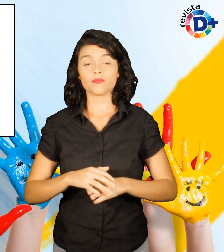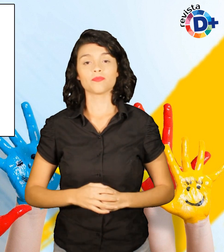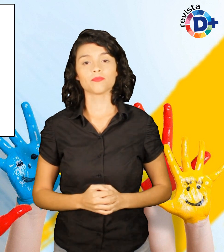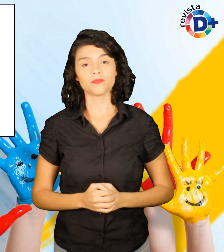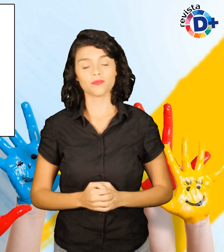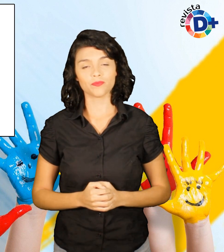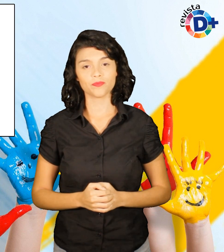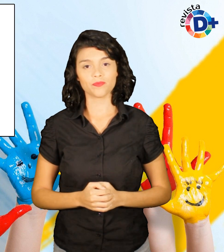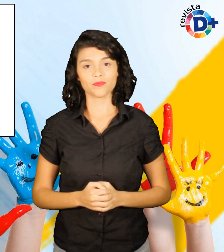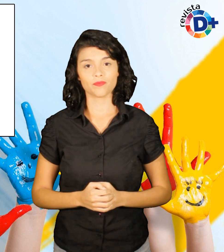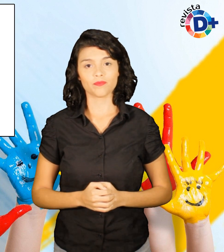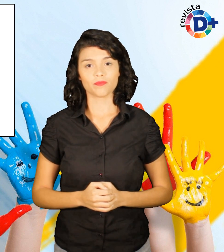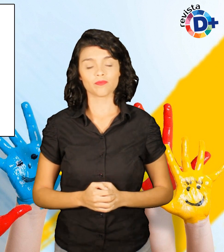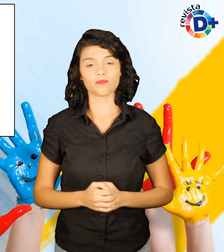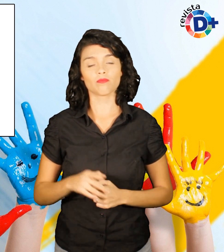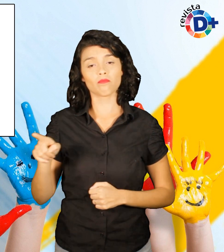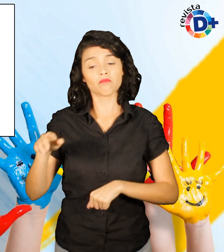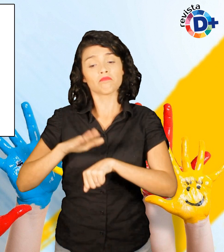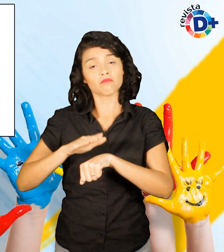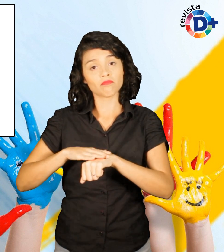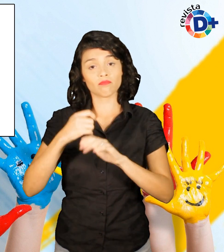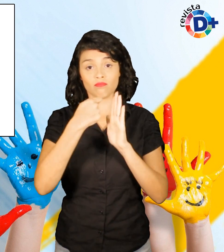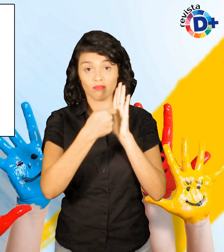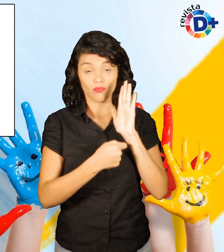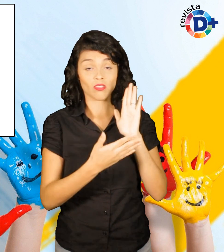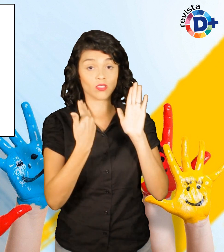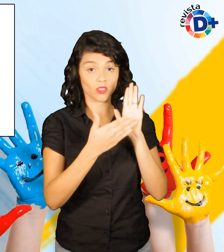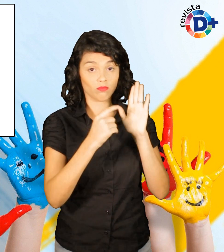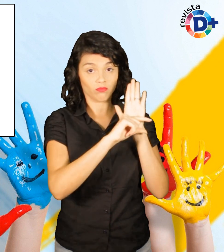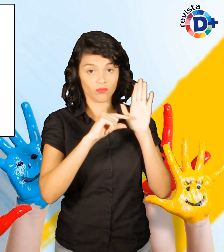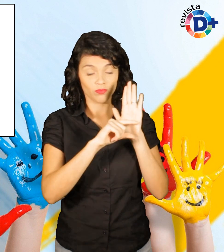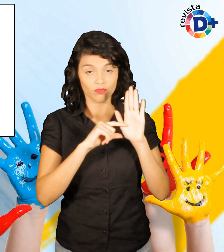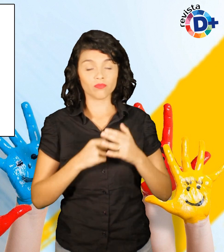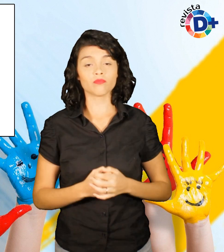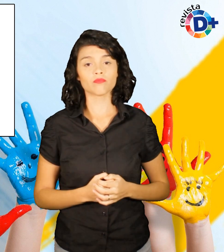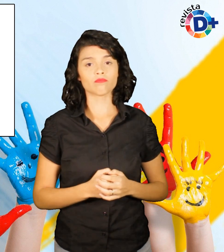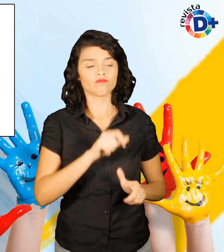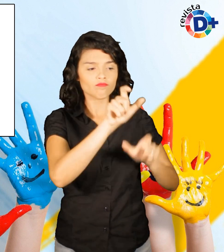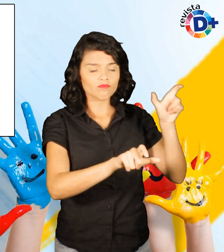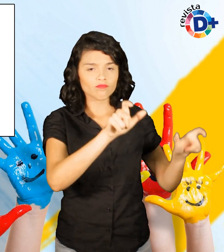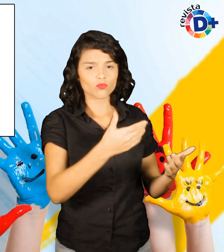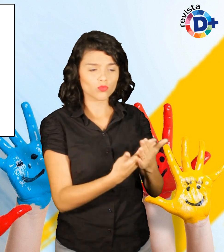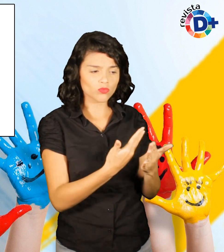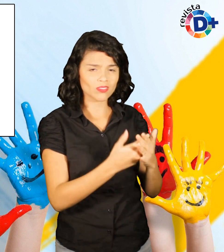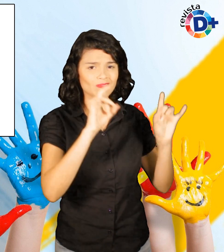LEPAI. Autora dos livros Estudantes com Necessidades Especiais,